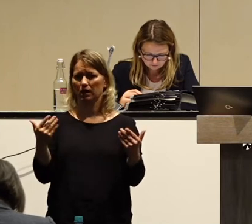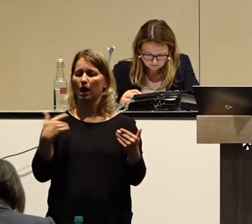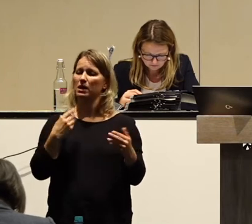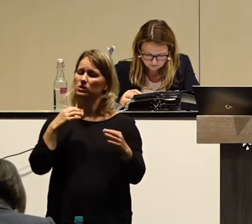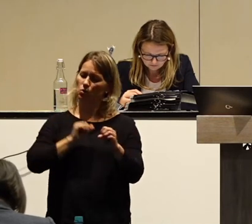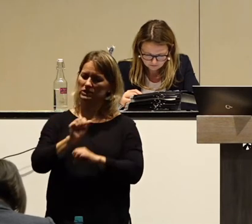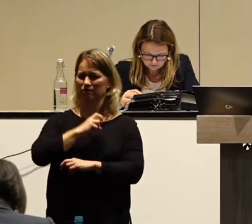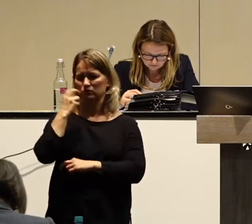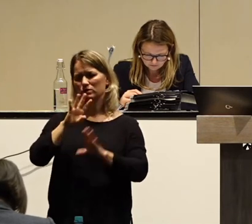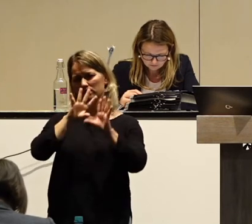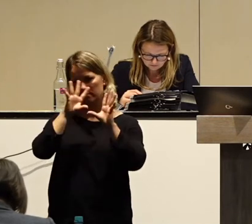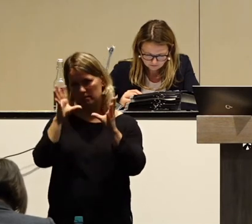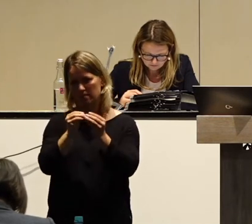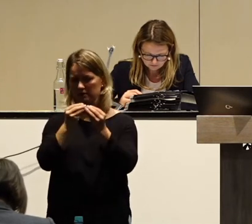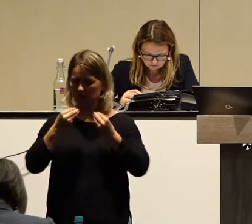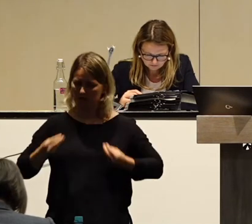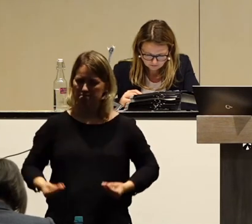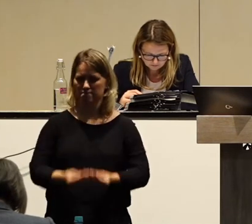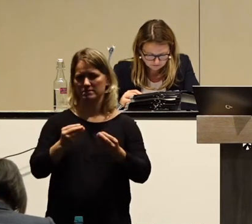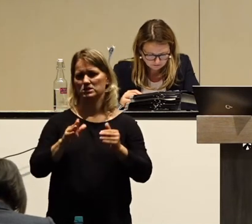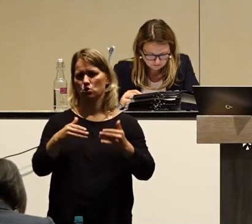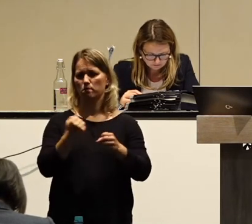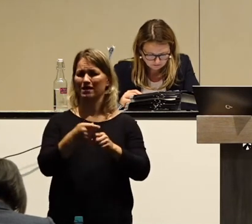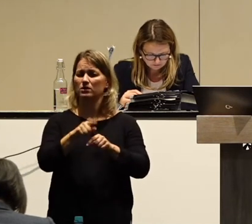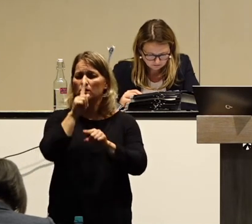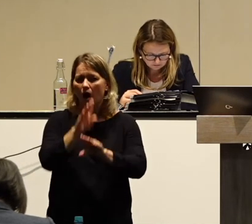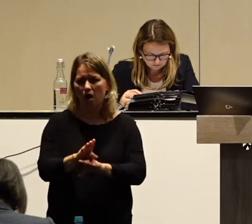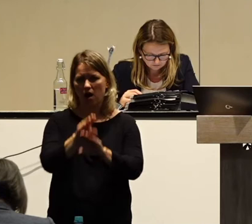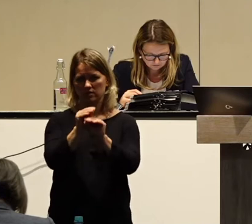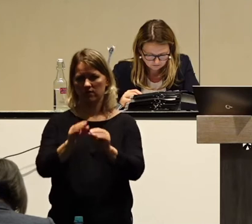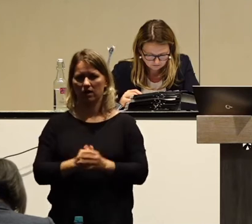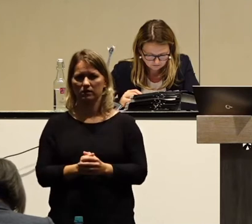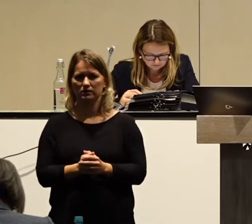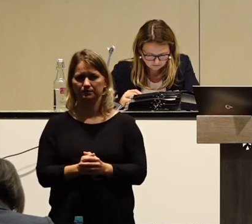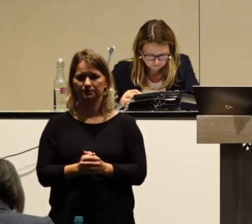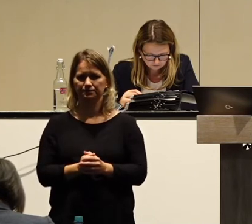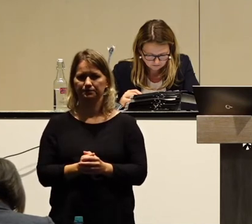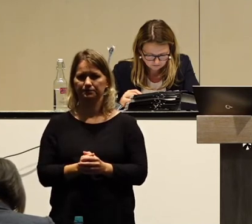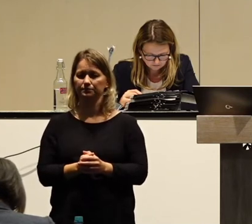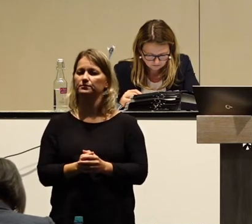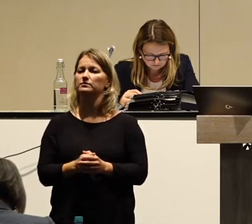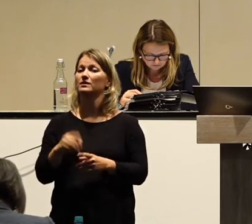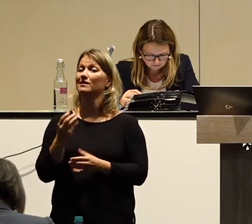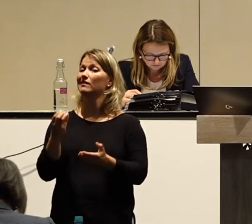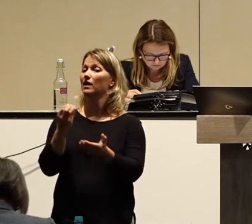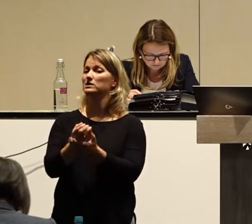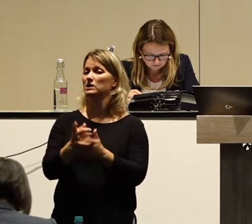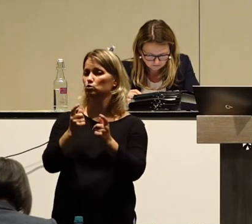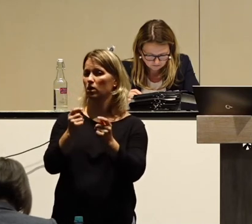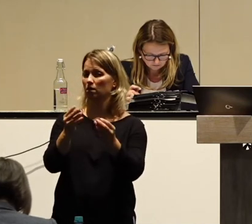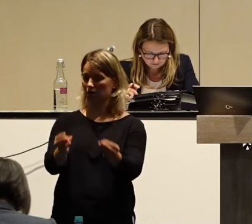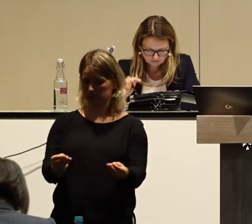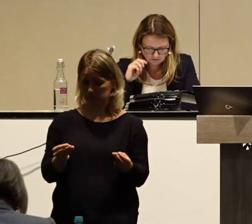Weg gehen, lassen Sie uns gemeinsam diesen Anfang machen. Zu dem ihm vorliegenden Ersetzungsantrag möchte ich jetzt